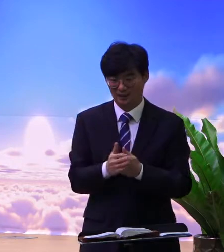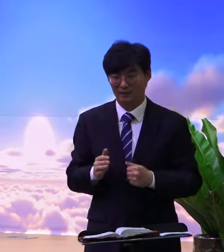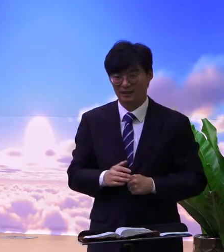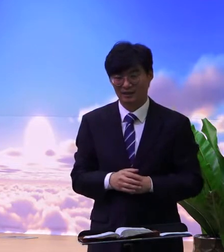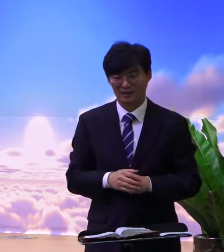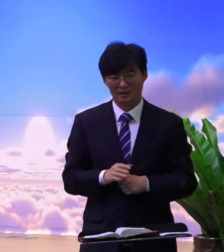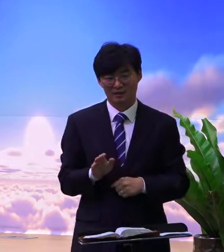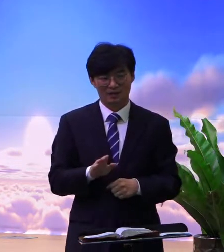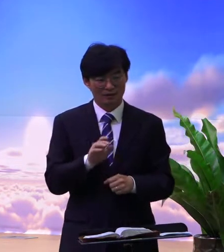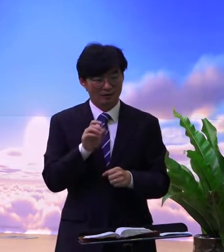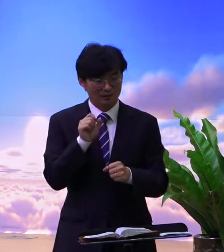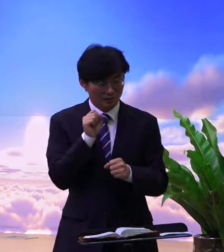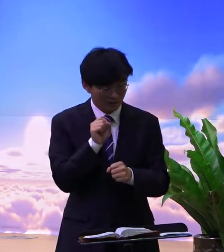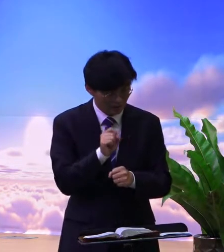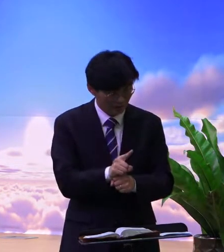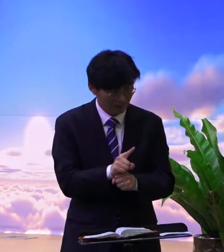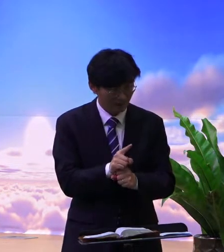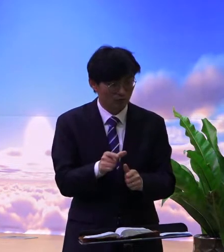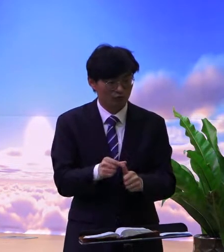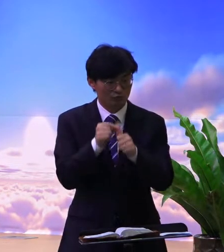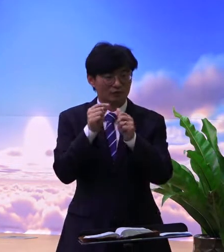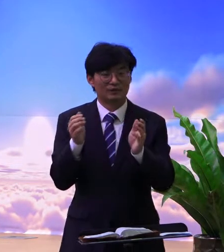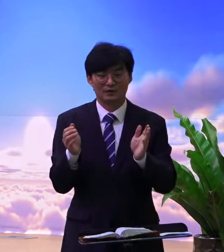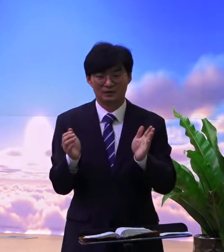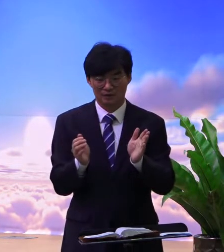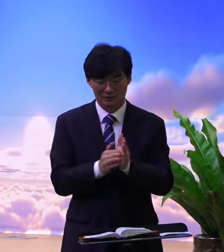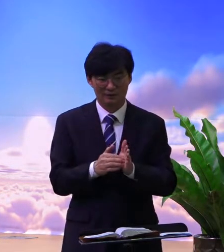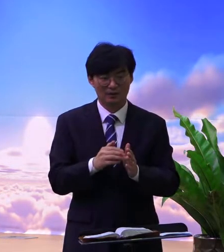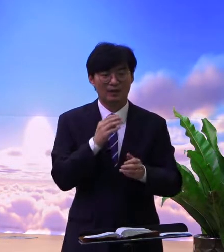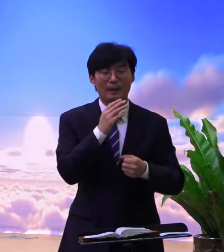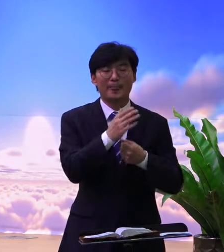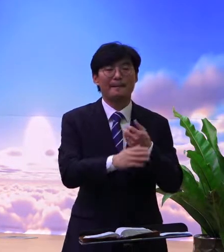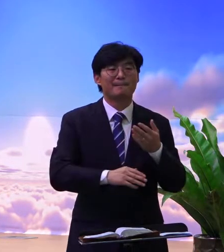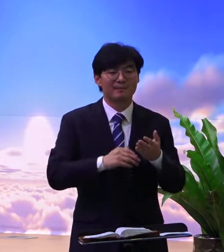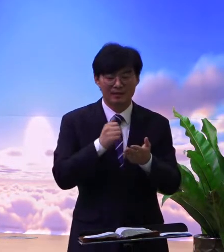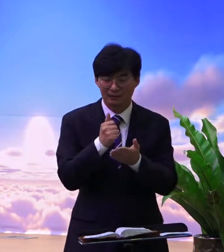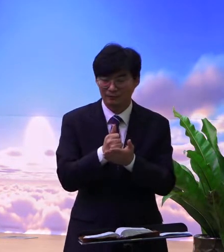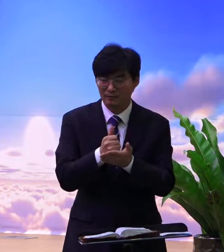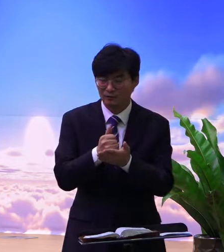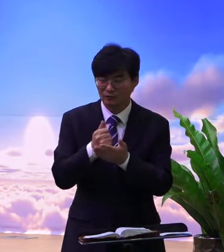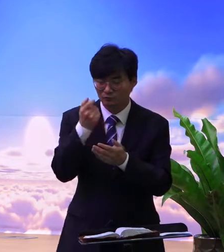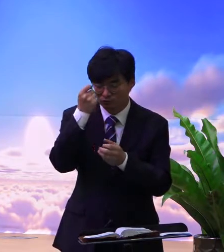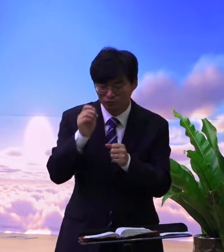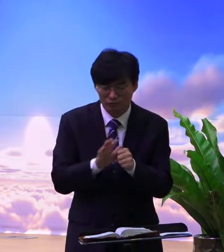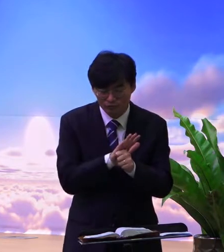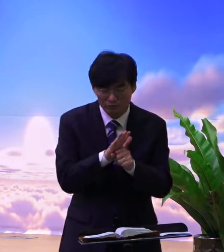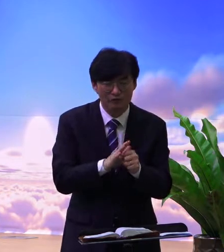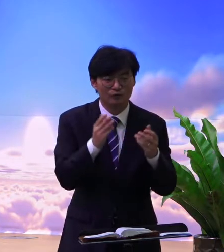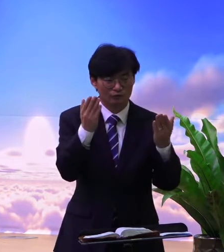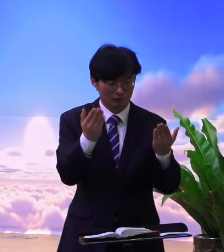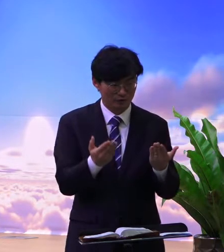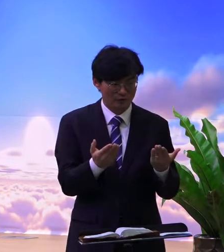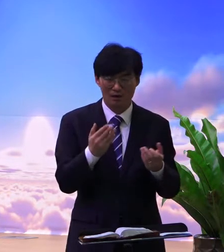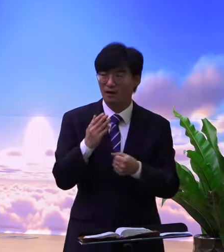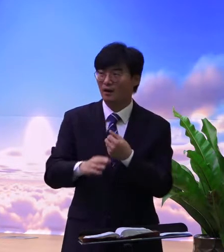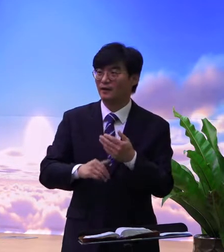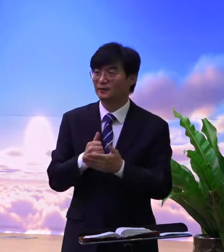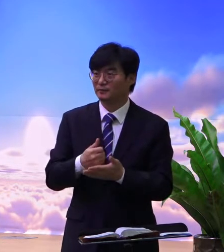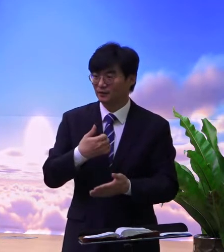죽은 하나님과는 관계없는 그런 사람이었는데 하나님께서 우리를 긍휼히 여겨주셔서 하나님의 자녀가 되게